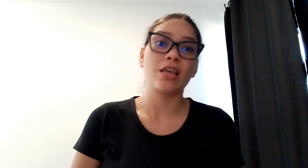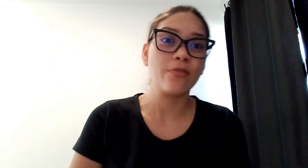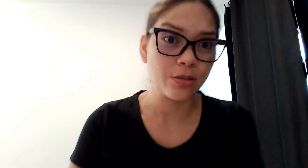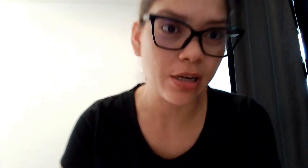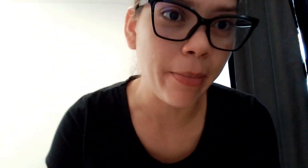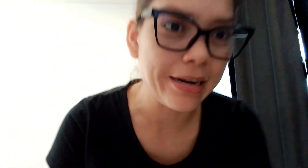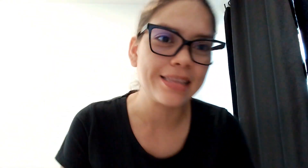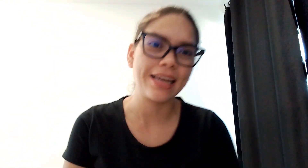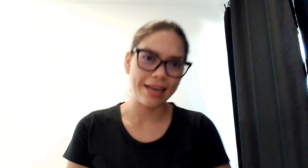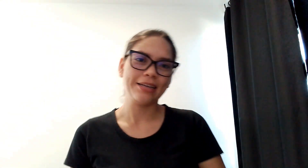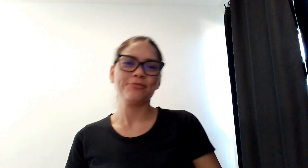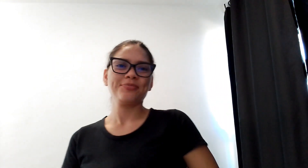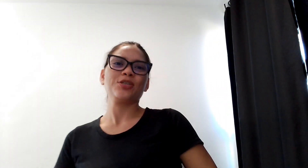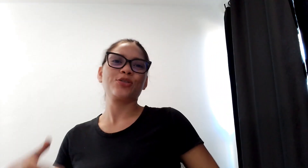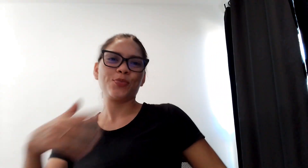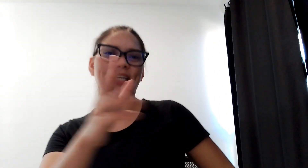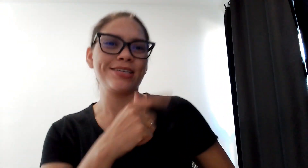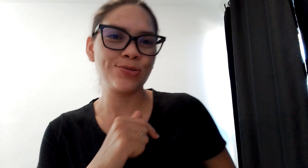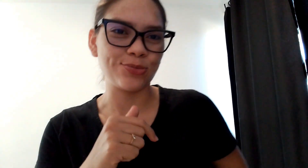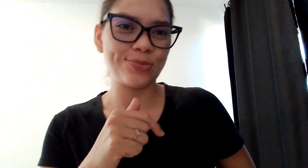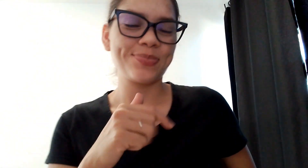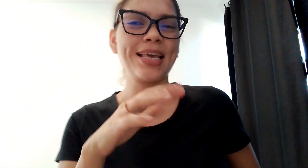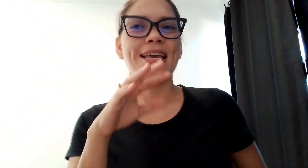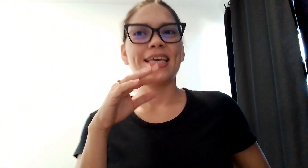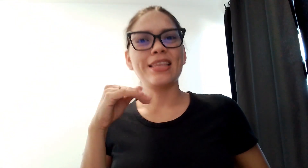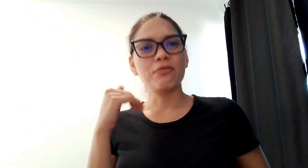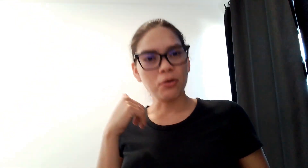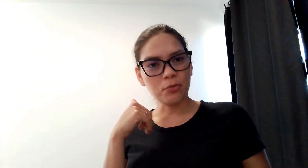fazer um trabalho e entregar sobre esse assunto. Então vem comigo.